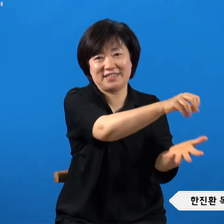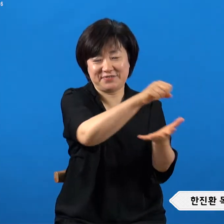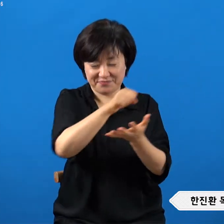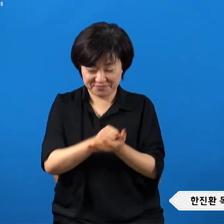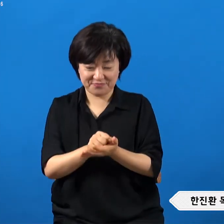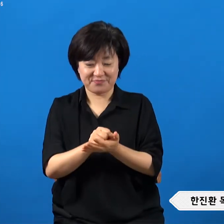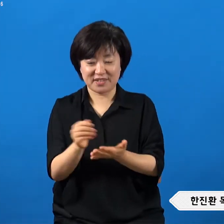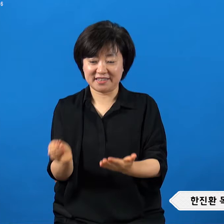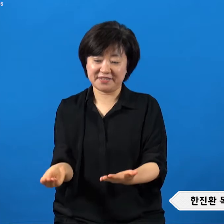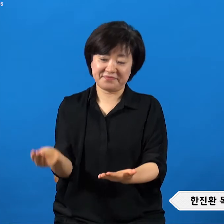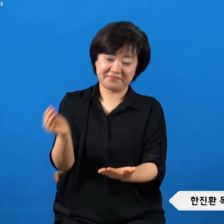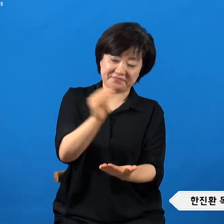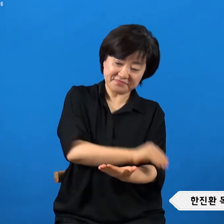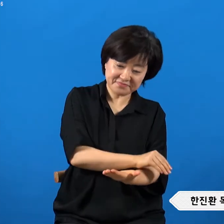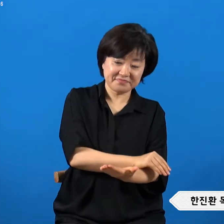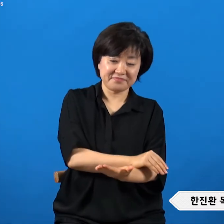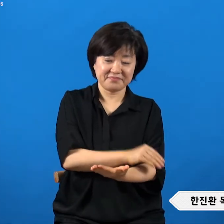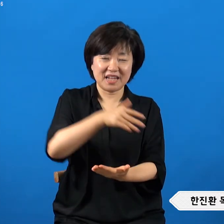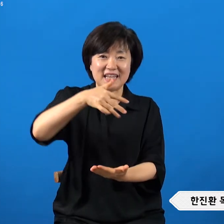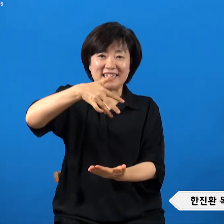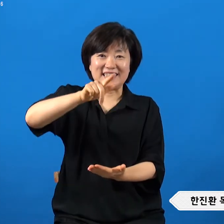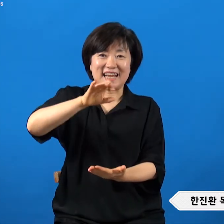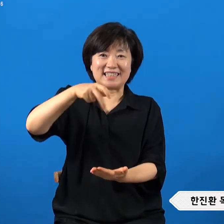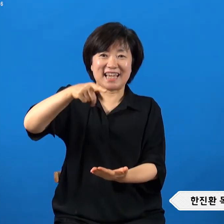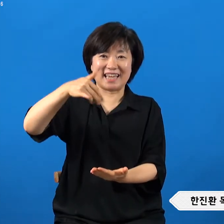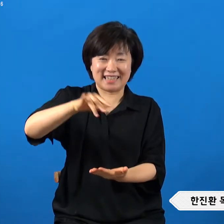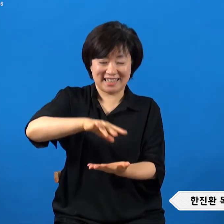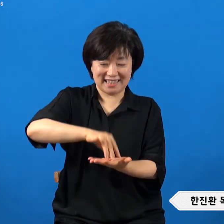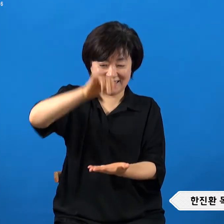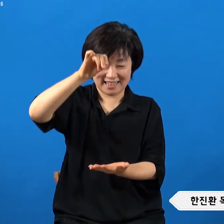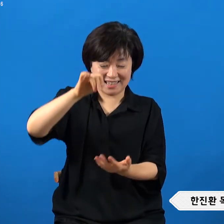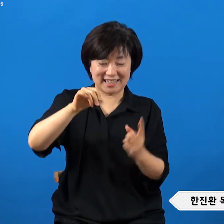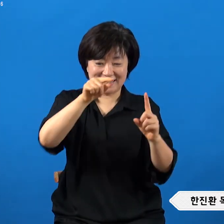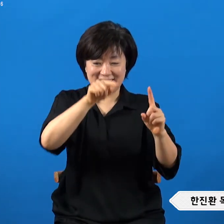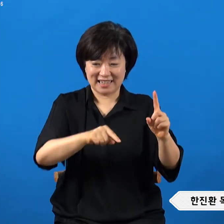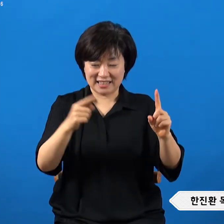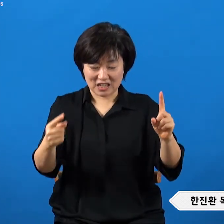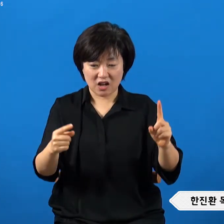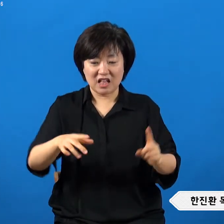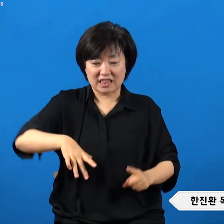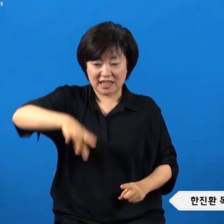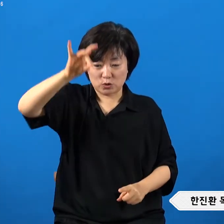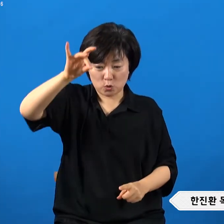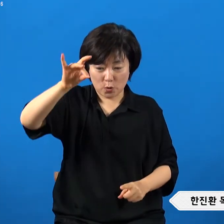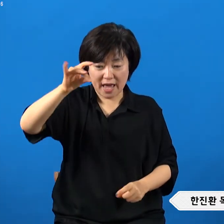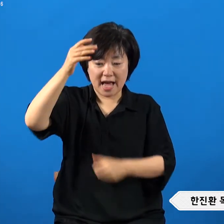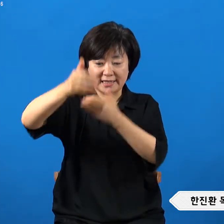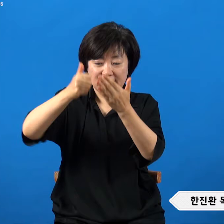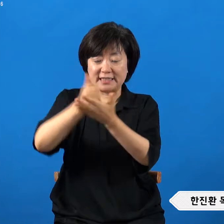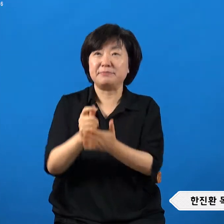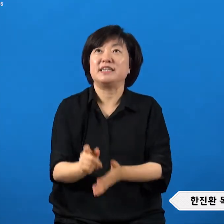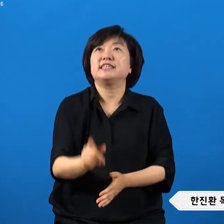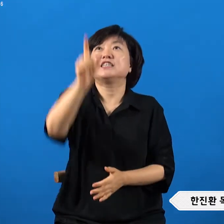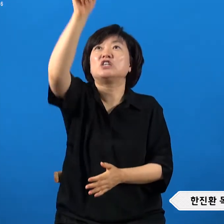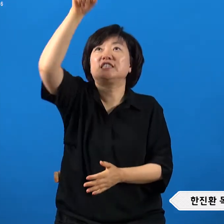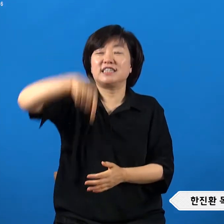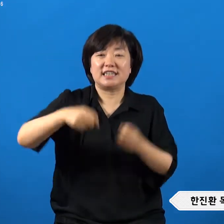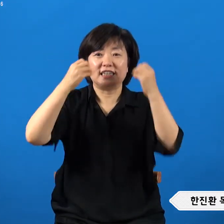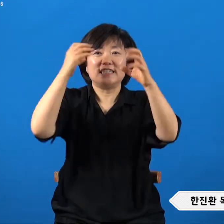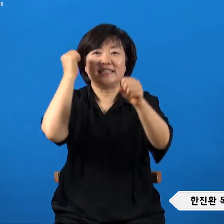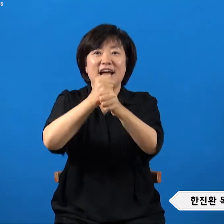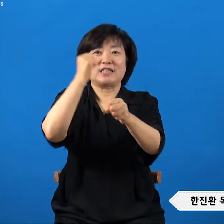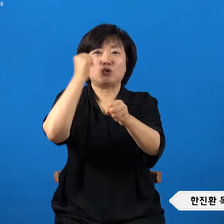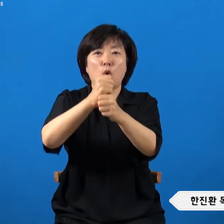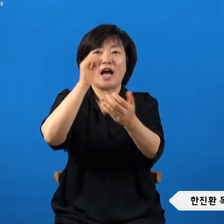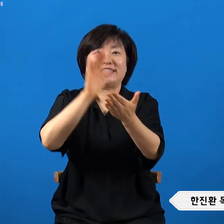제일 첫 장을 펼쳤습니다. 창세기 1장 1절 제일 처음 태초에 하나님이 천지를 창조하시니라